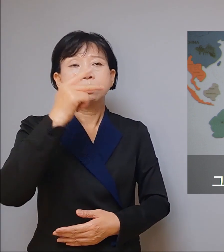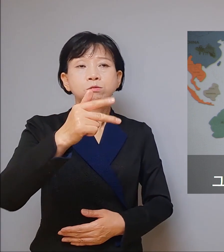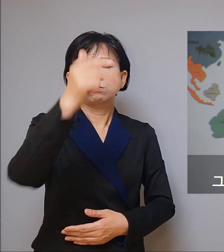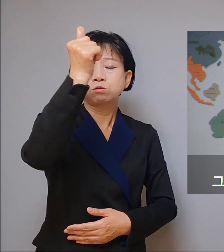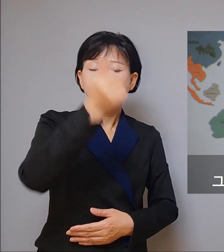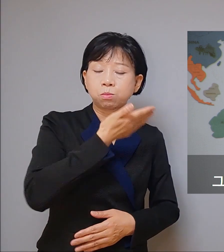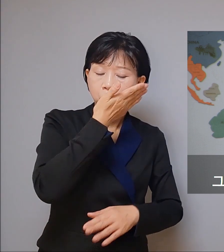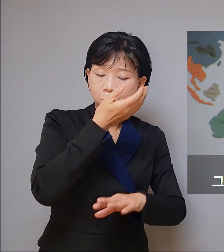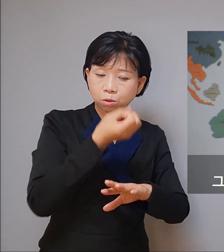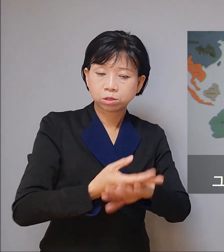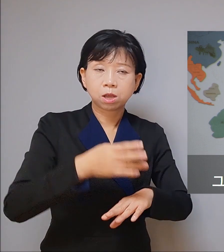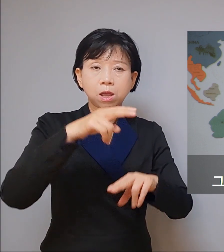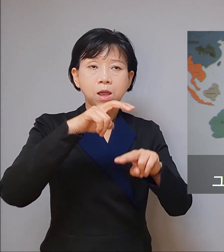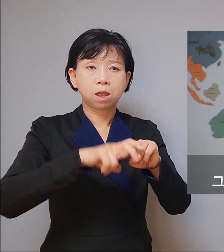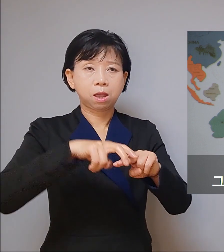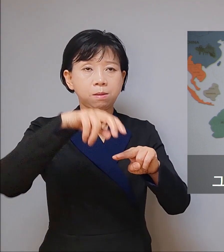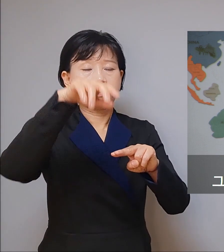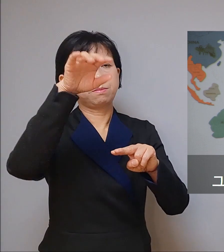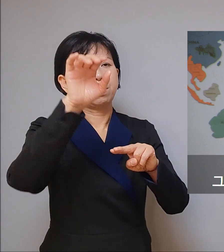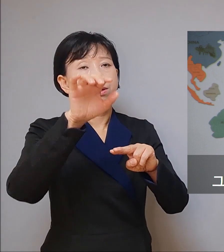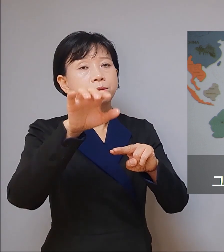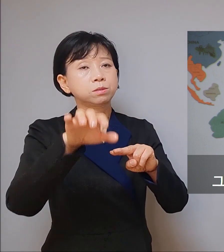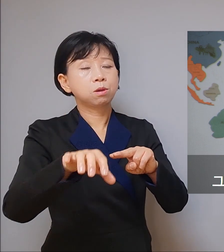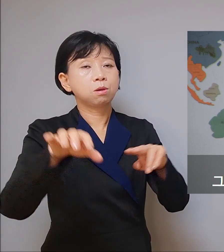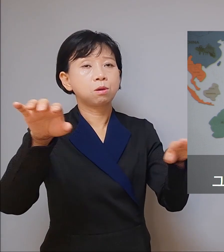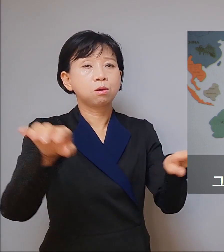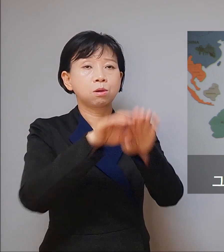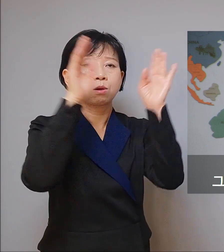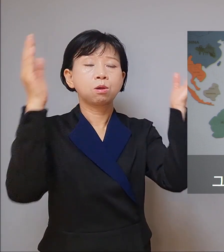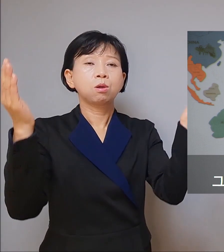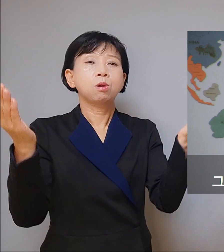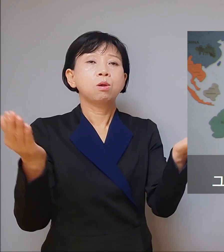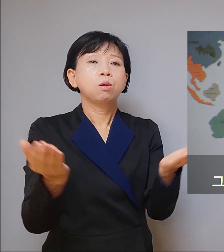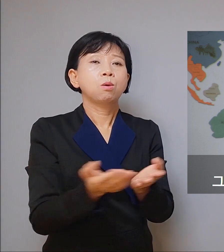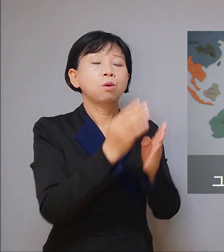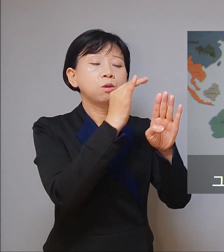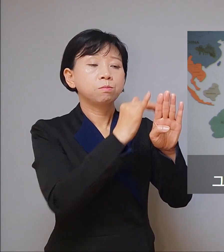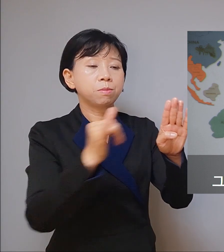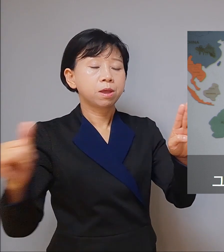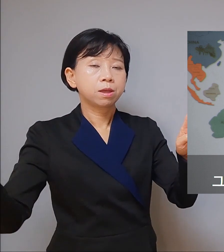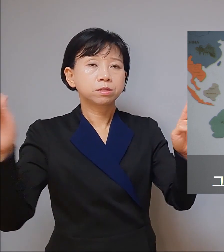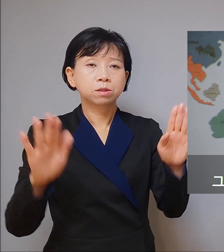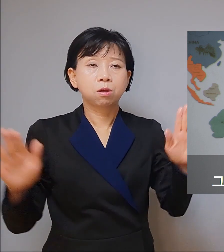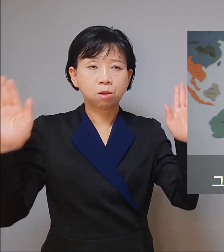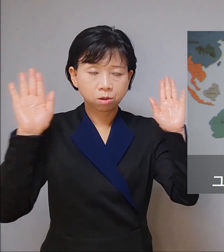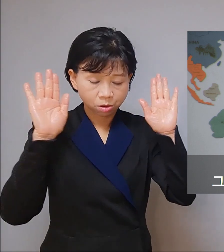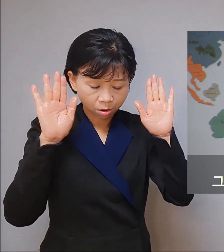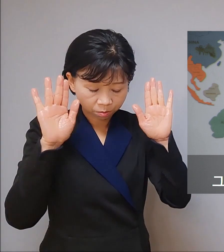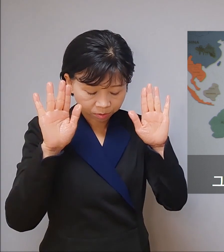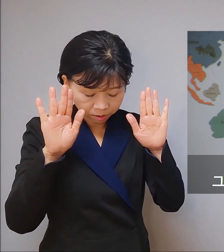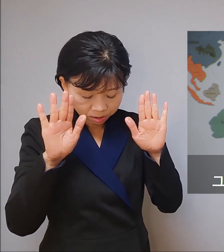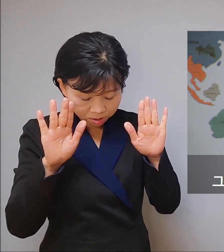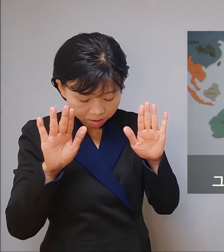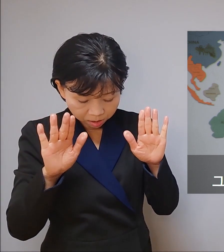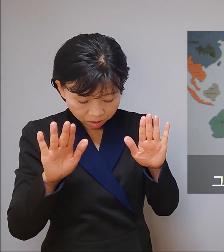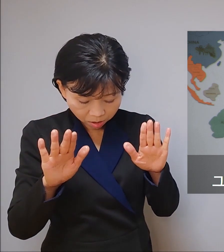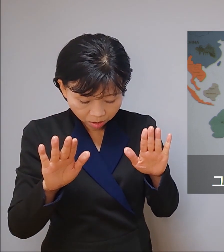오겠네. 주 보좌 앞에서 온 백성